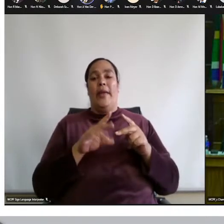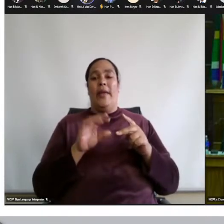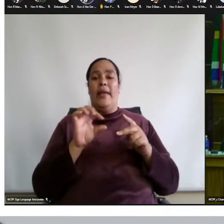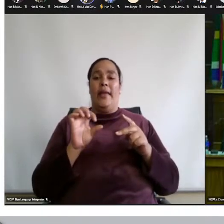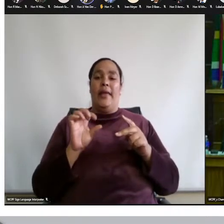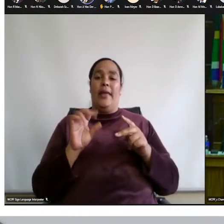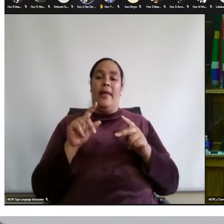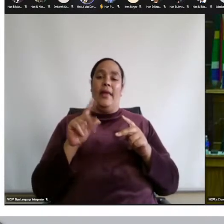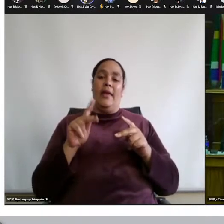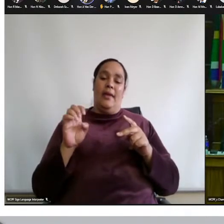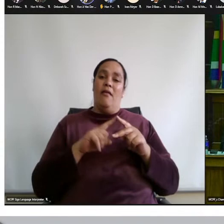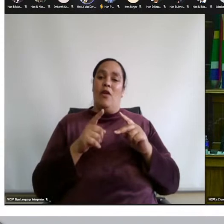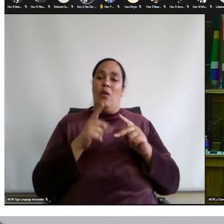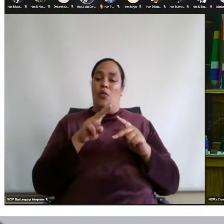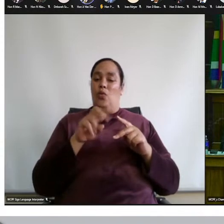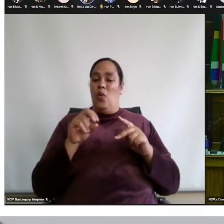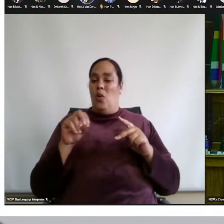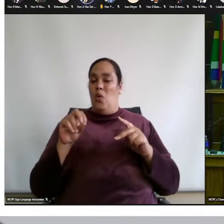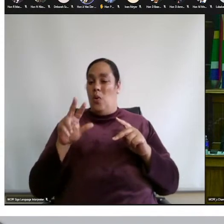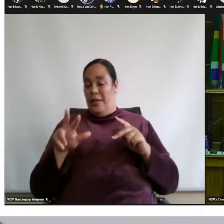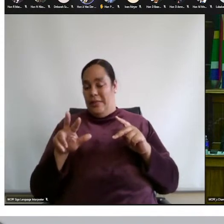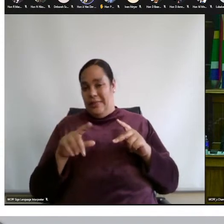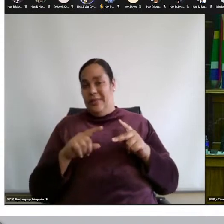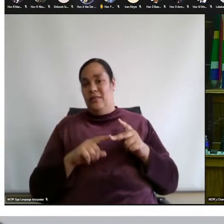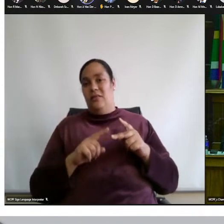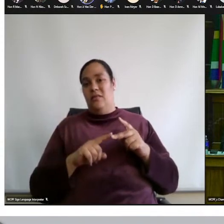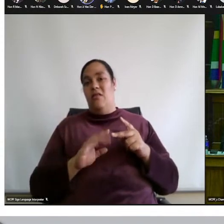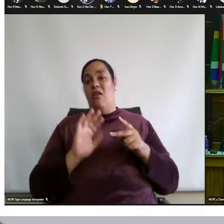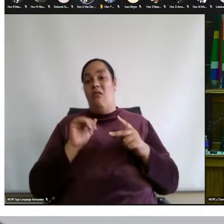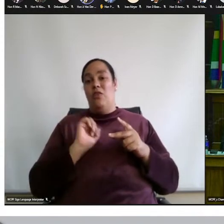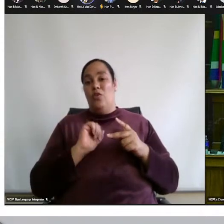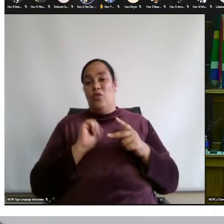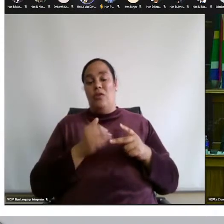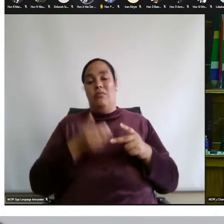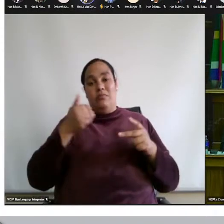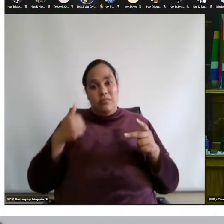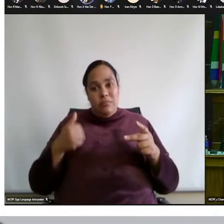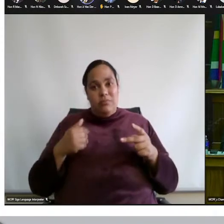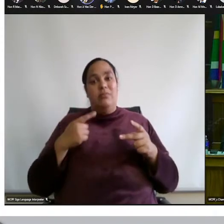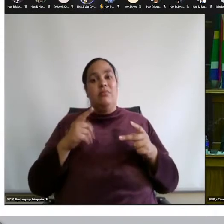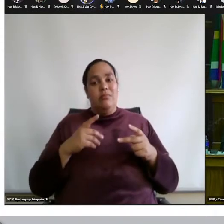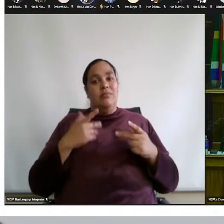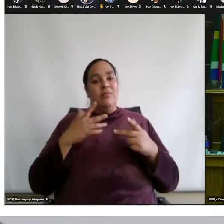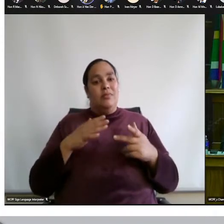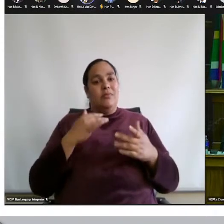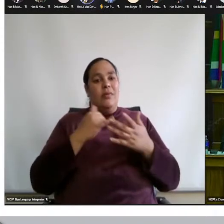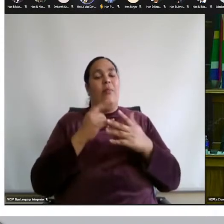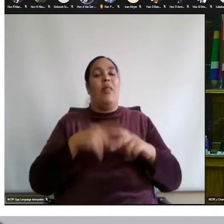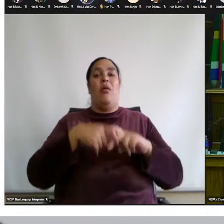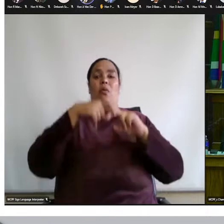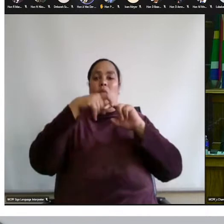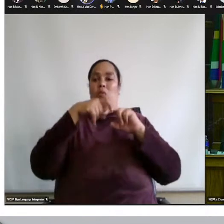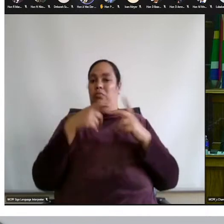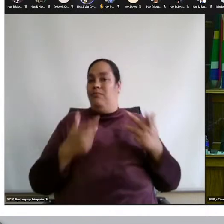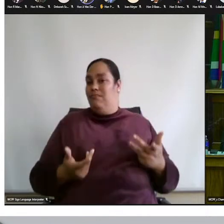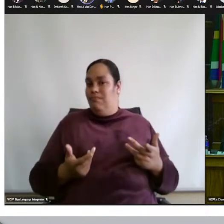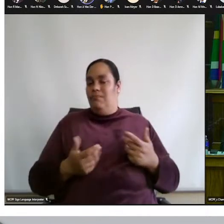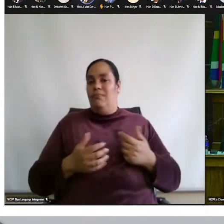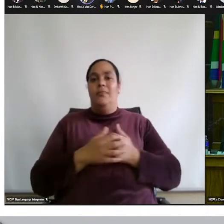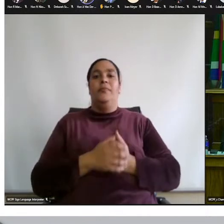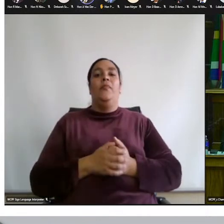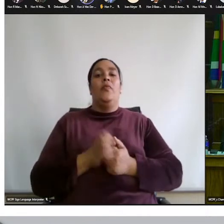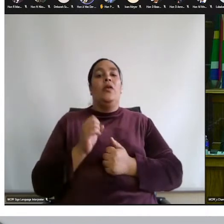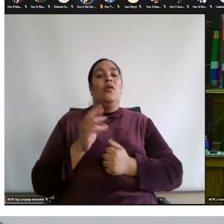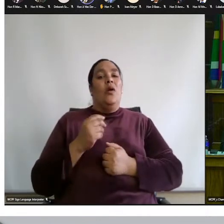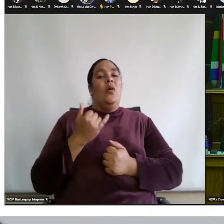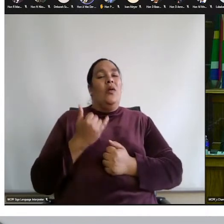van die projek in 2008 nadat dit 'n vorige keer ook alreeds tot stilstand gekom het. So ons